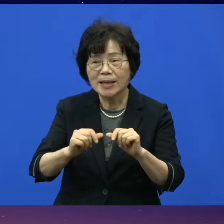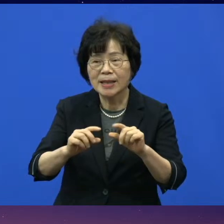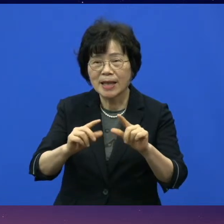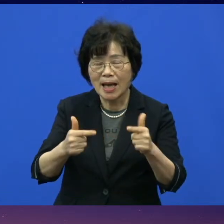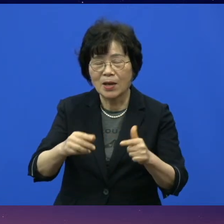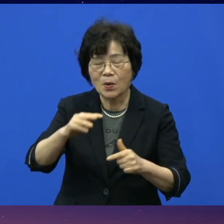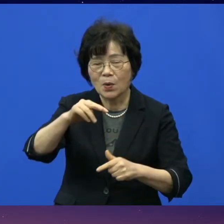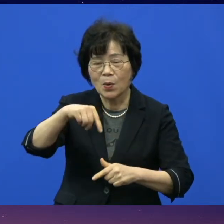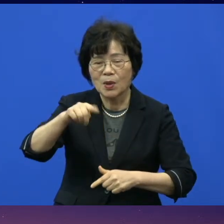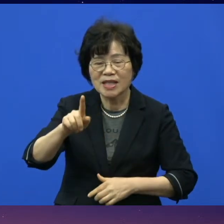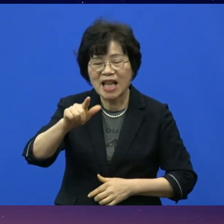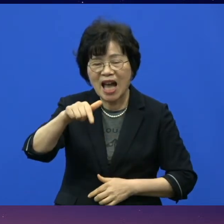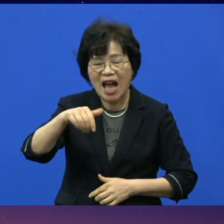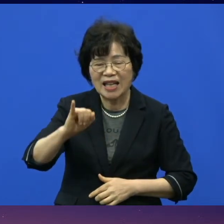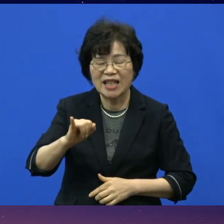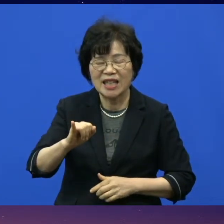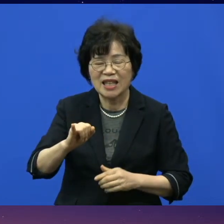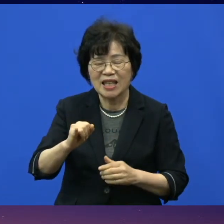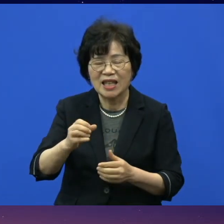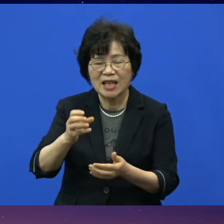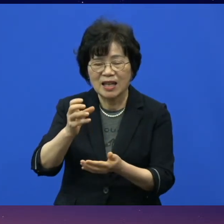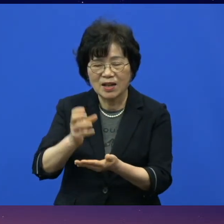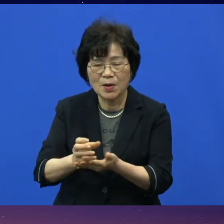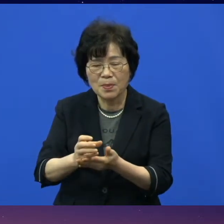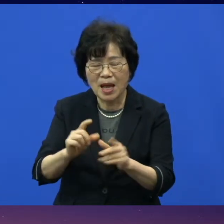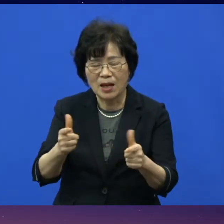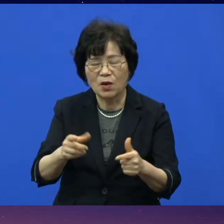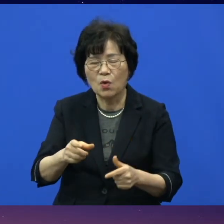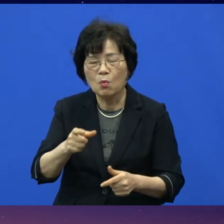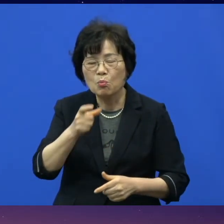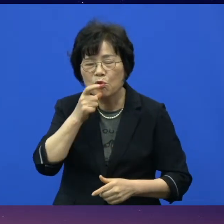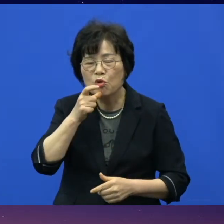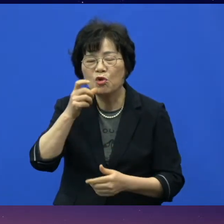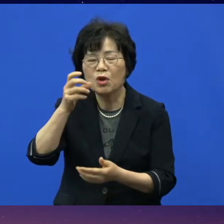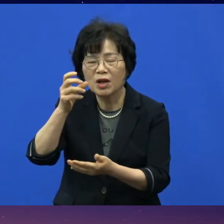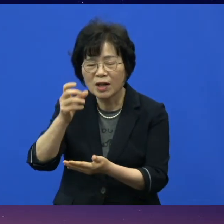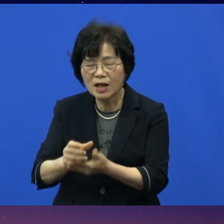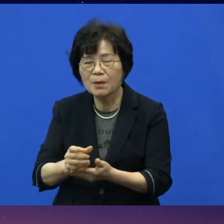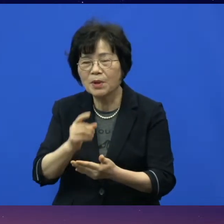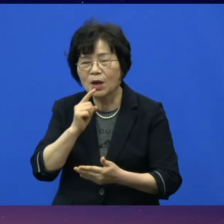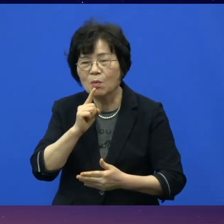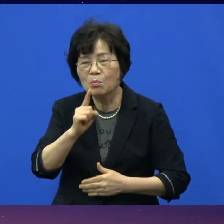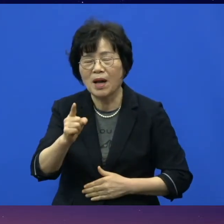사기컵 이렇게 하지 않아요. 물컵이라고 해요. 물컵, 그죠? 물컵. 물이